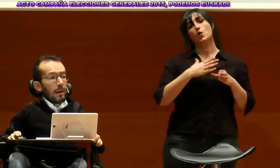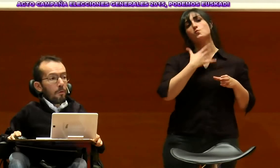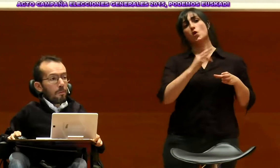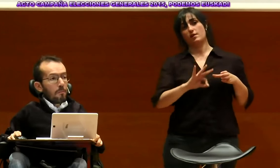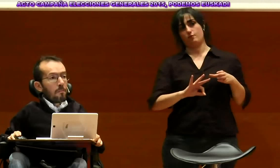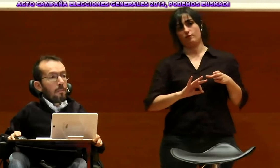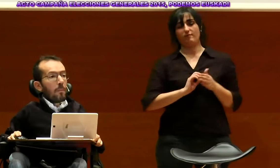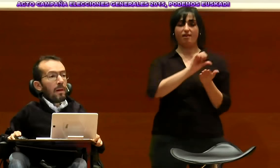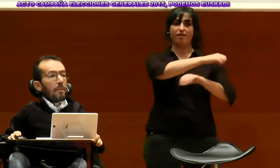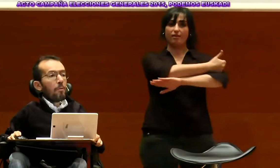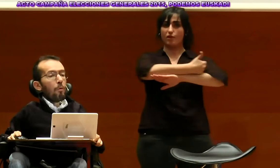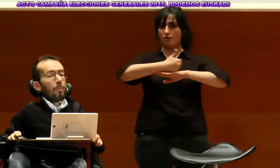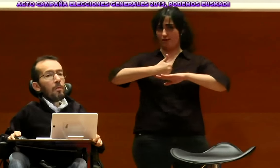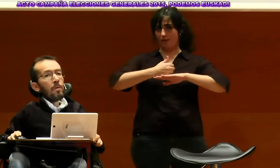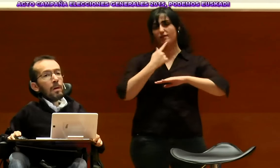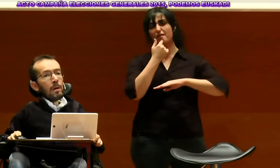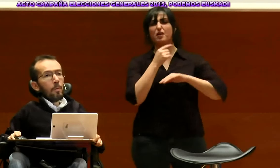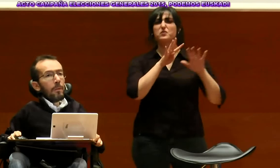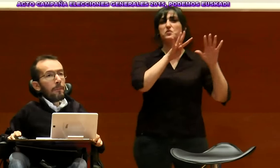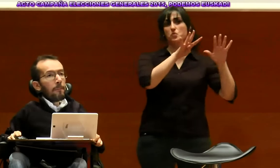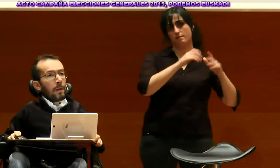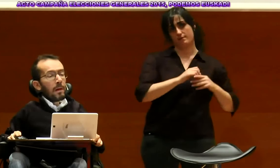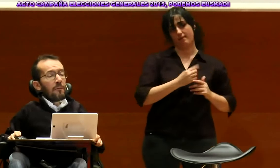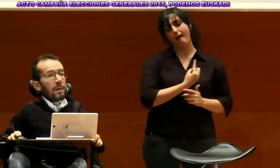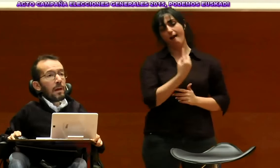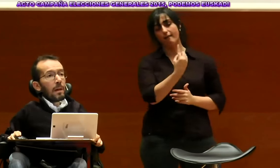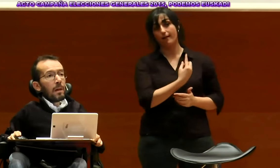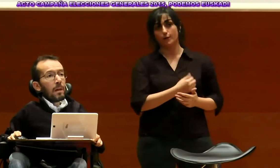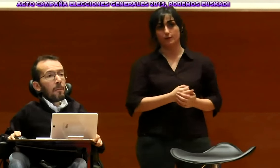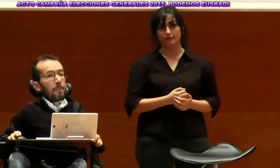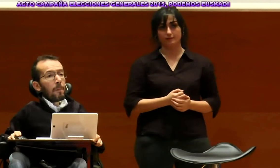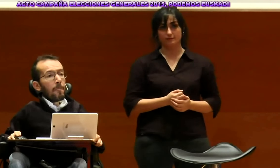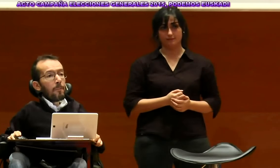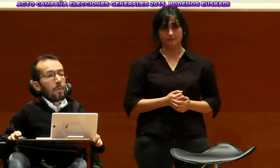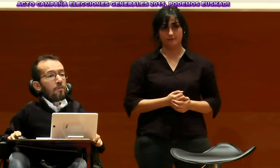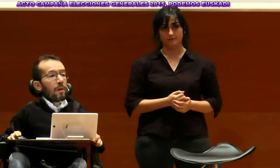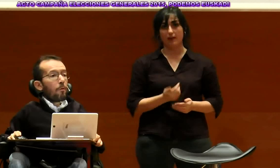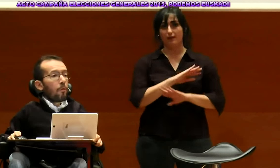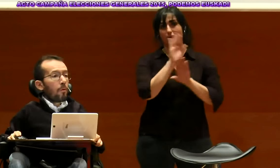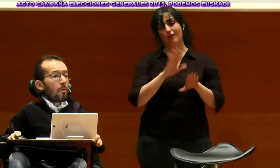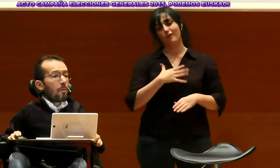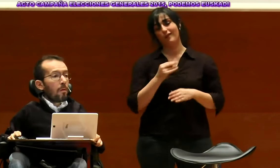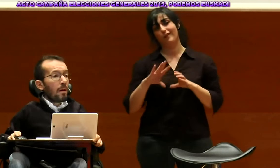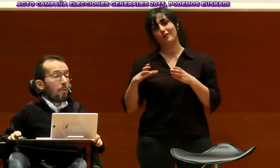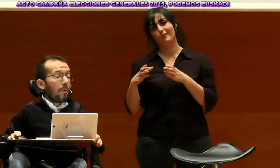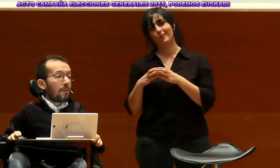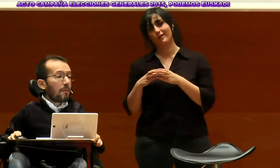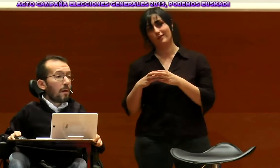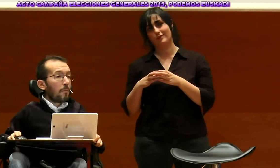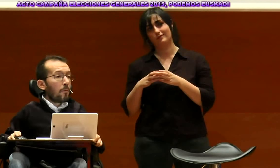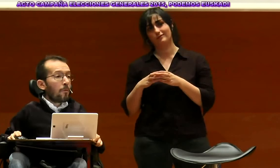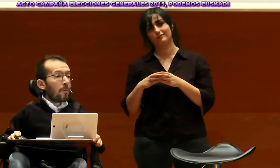en Aragón, en el Parlamento Autonómico. 9. Y al final Podemos sacó